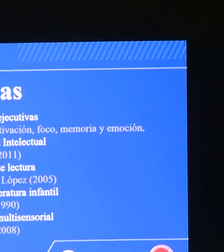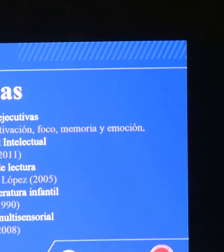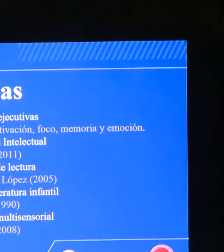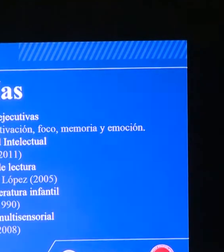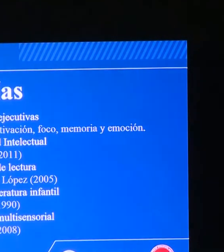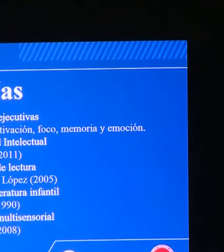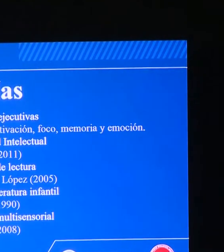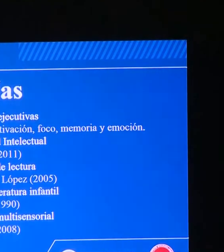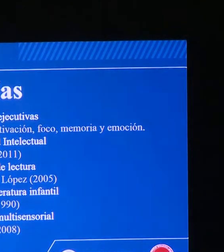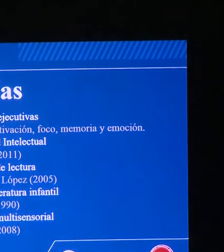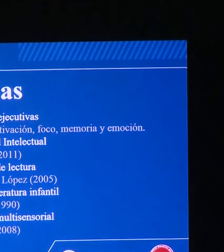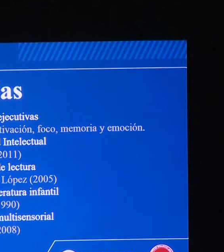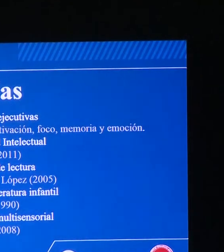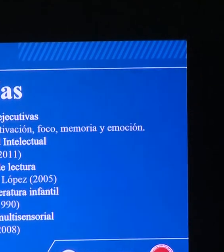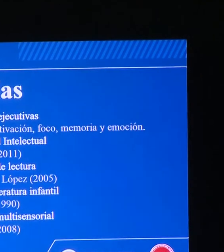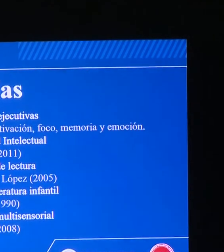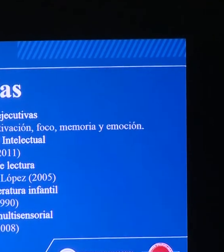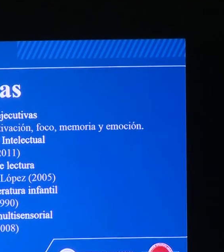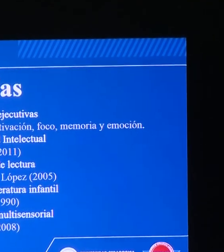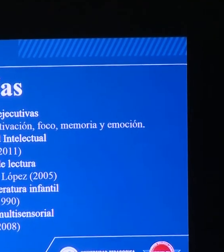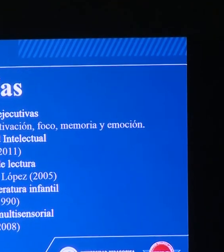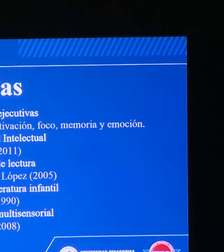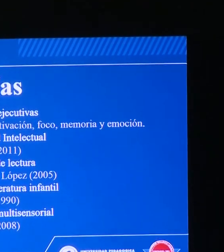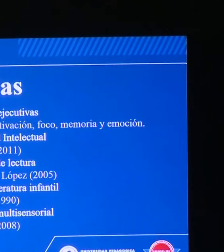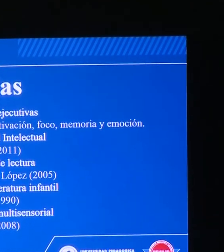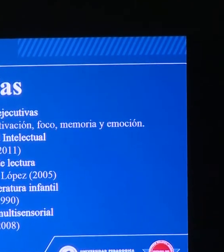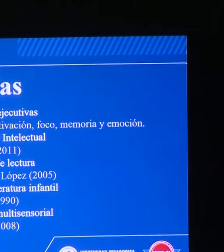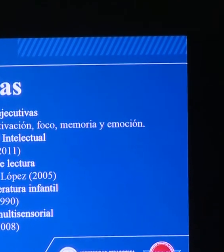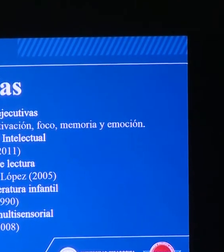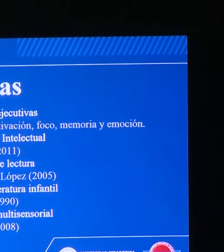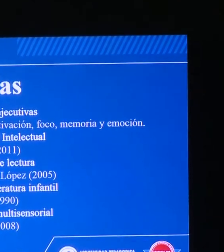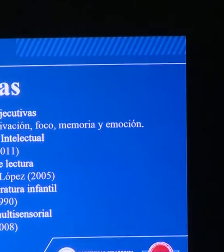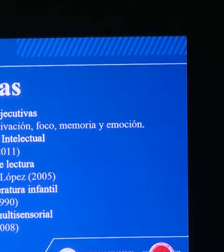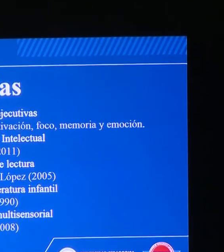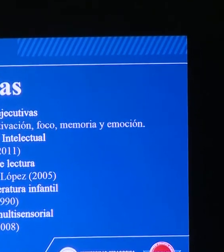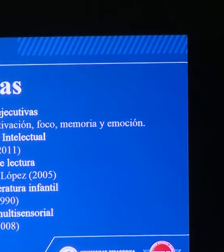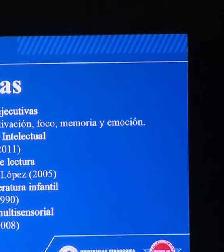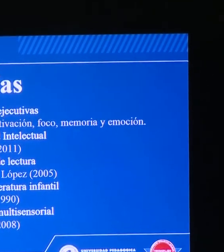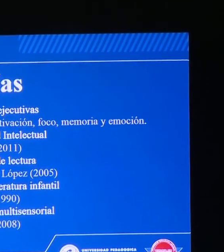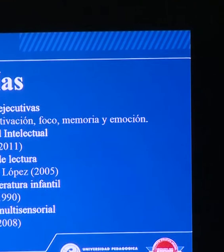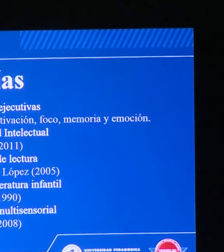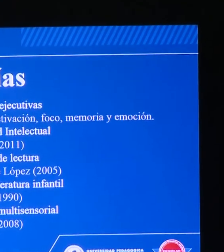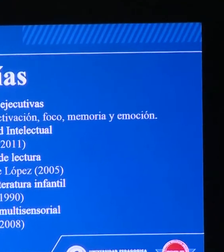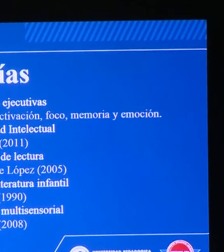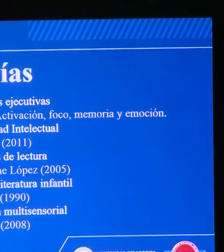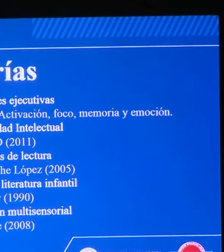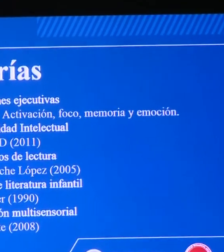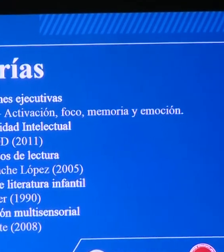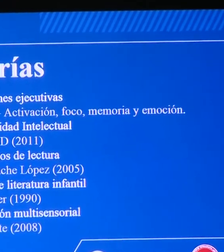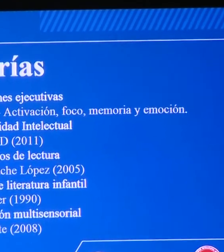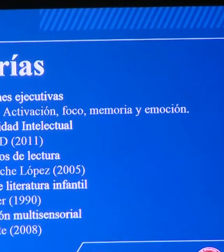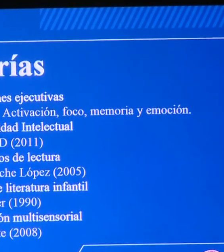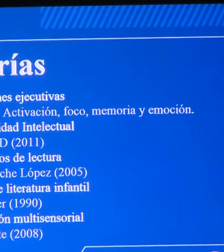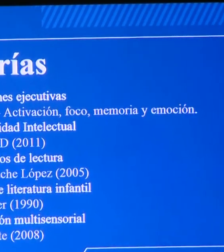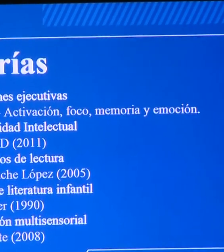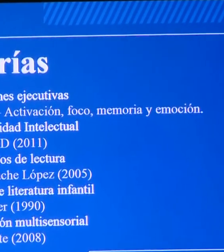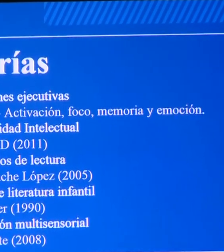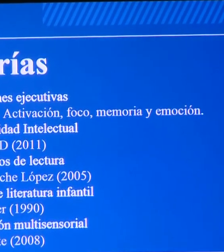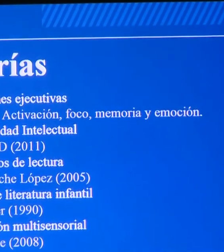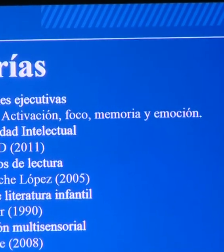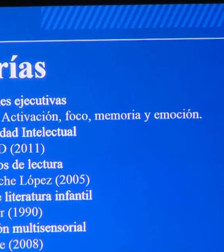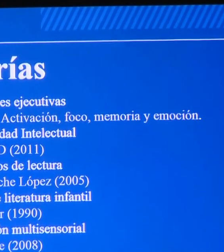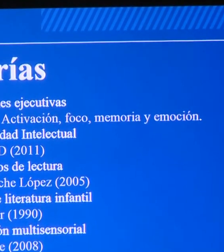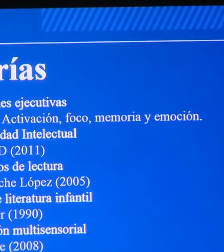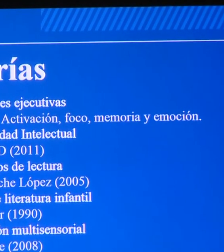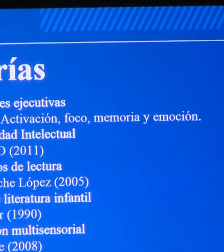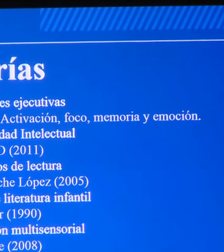es un instrumento que se maneja, que se emplea para mejorar la calidad de vida de las personas con discapacidad. Asimismo, se